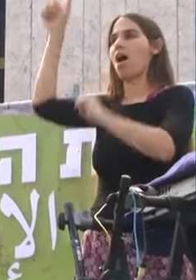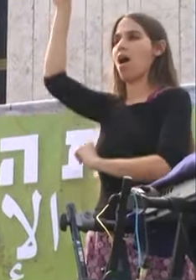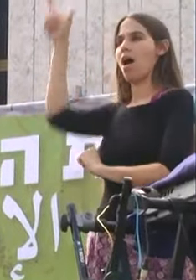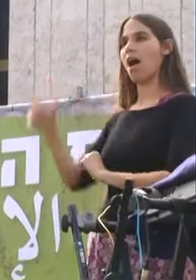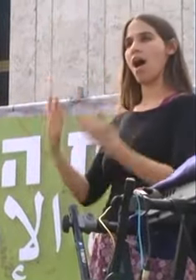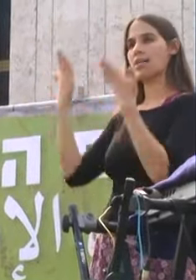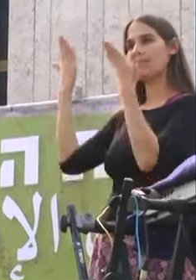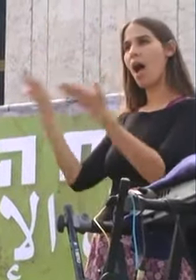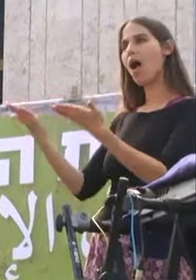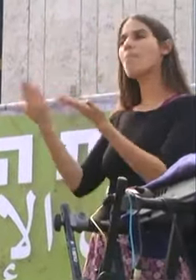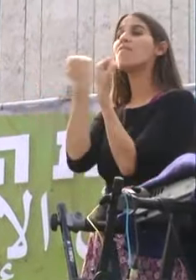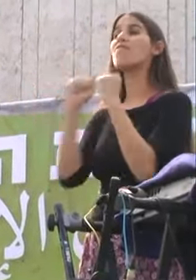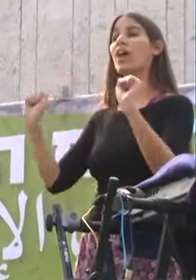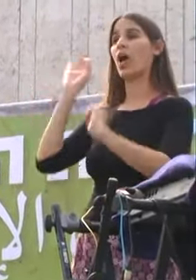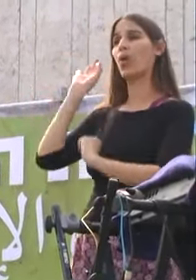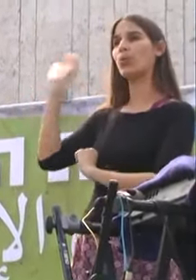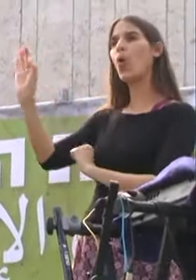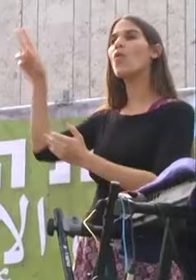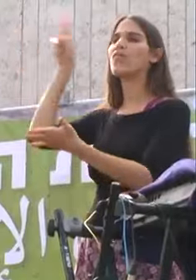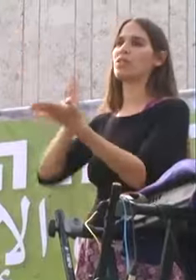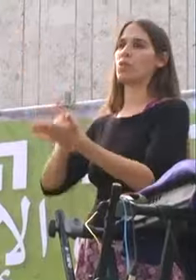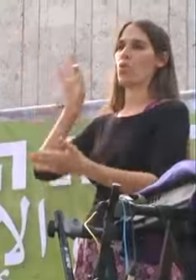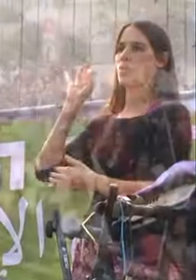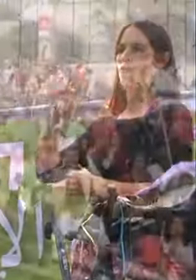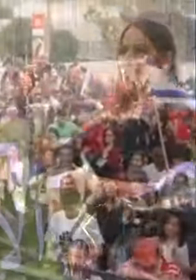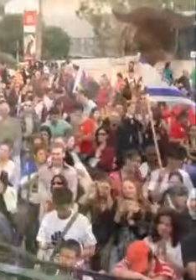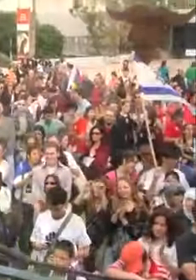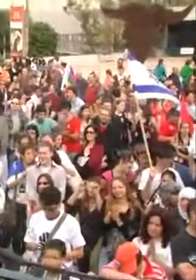האדם וחירותו וזכויותיו.